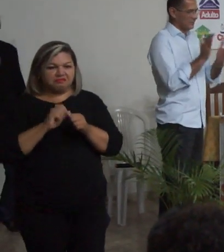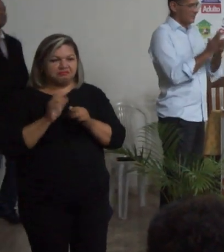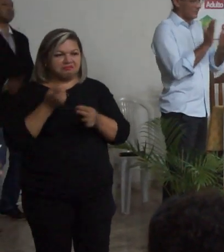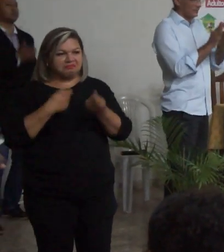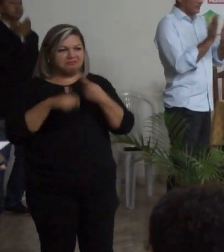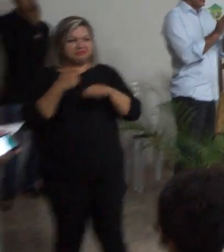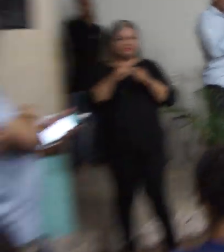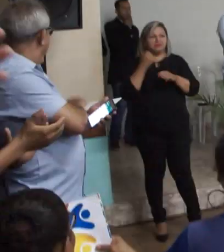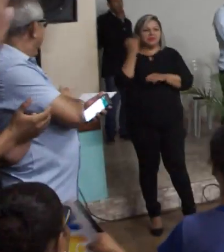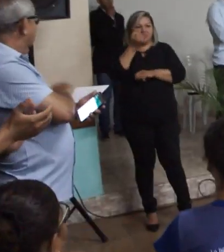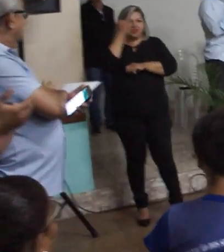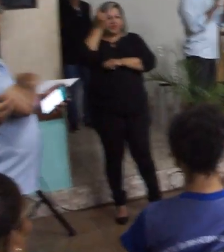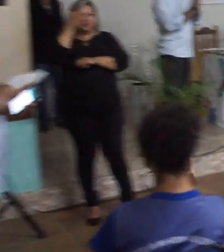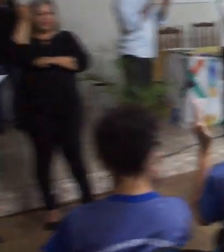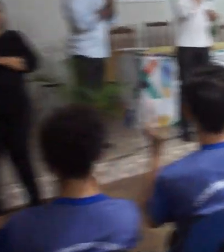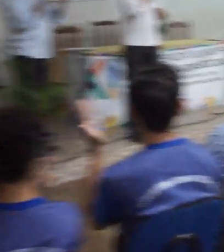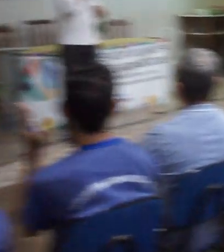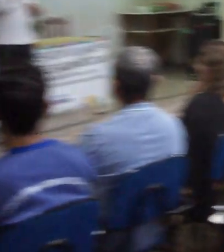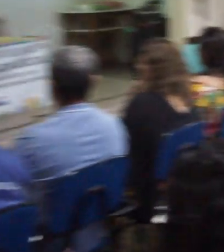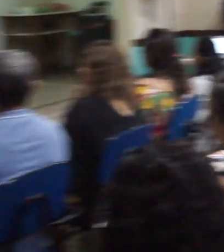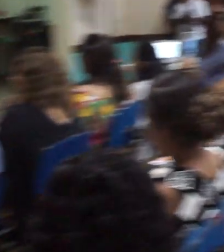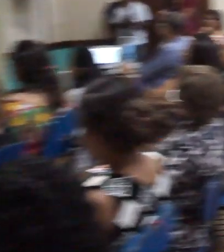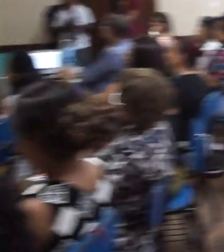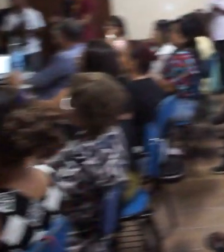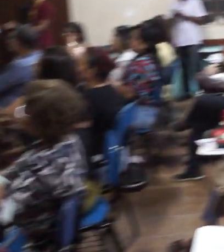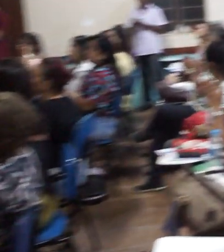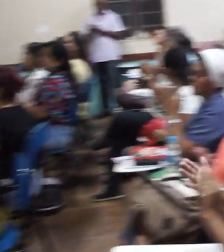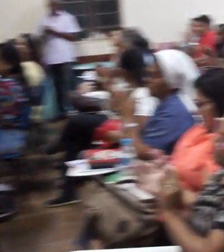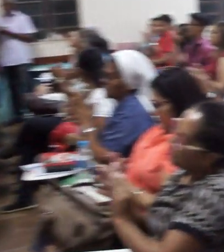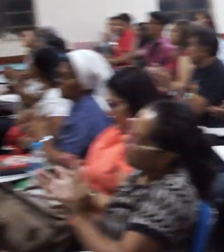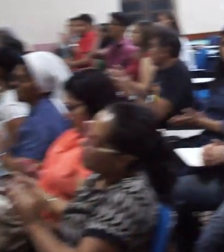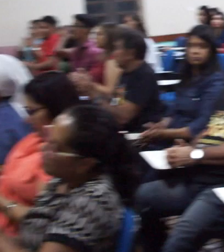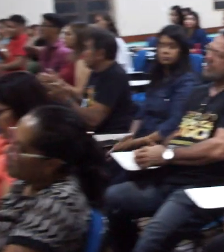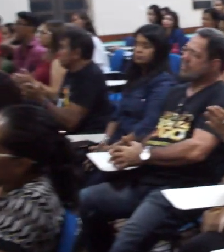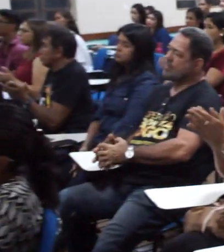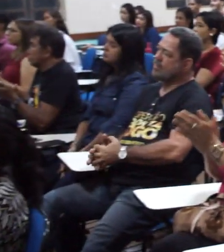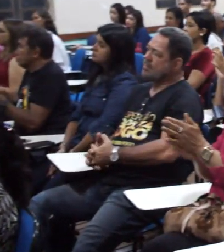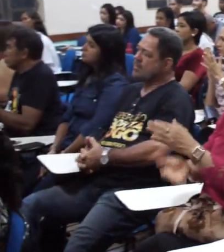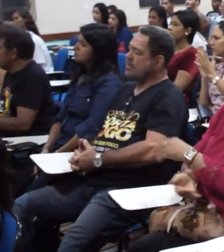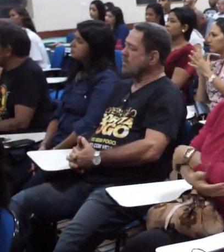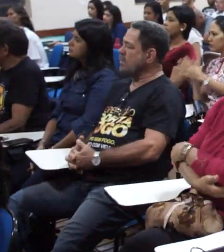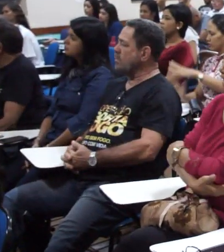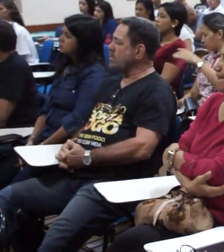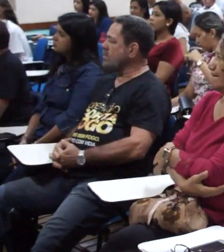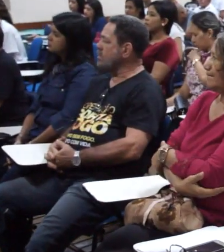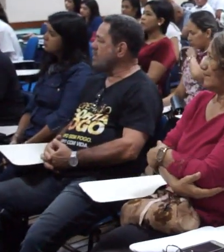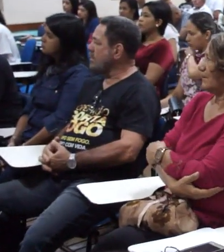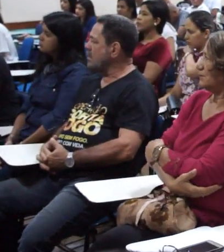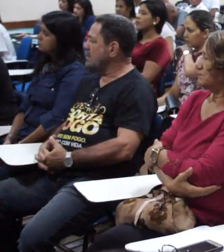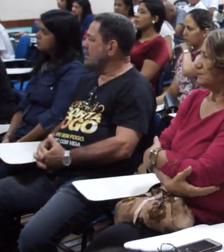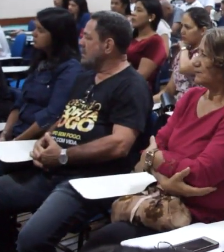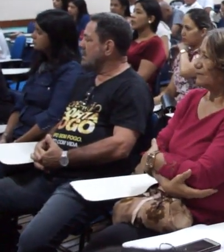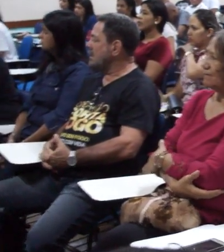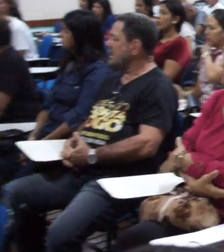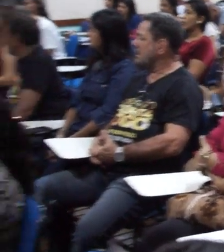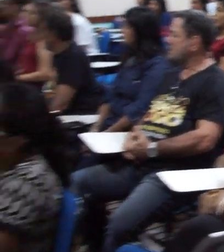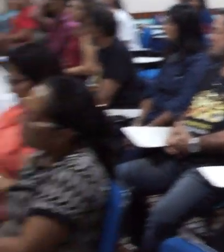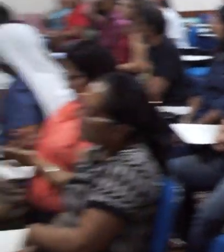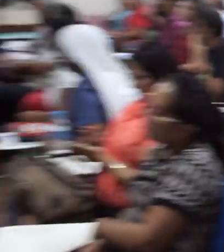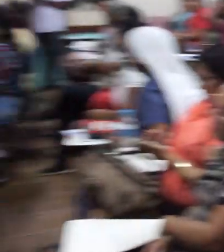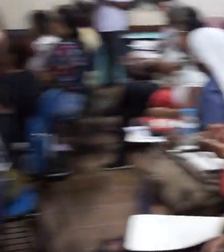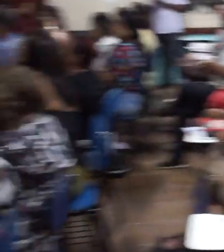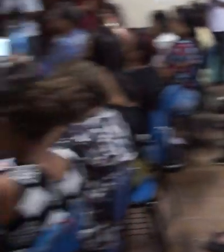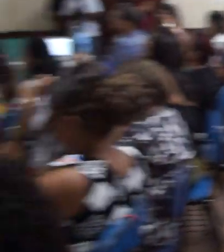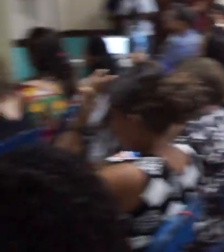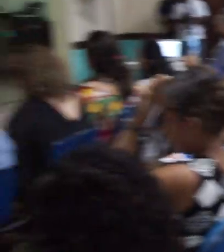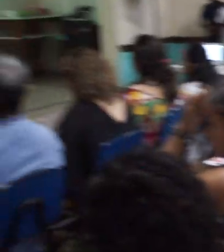quanto a mulher é importante. E aqui eu vejo a Jesus, que representa dentro da Secretaria hoje aqui as mulheres, e sabe